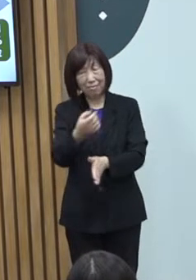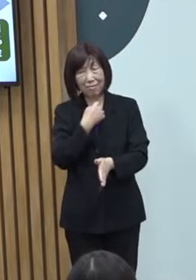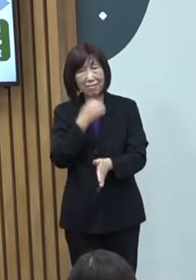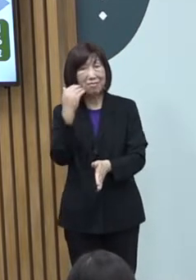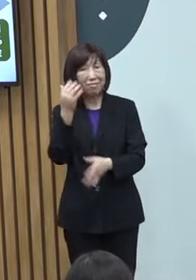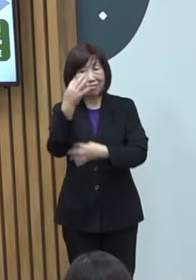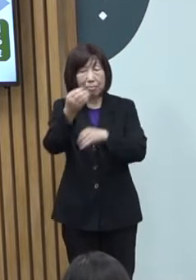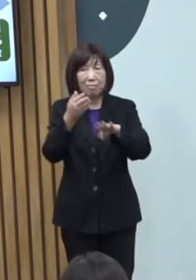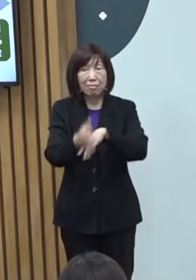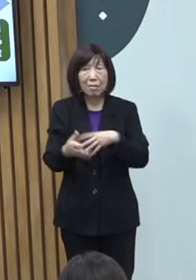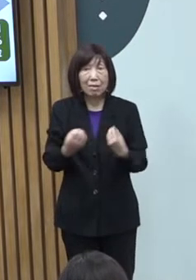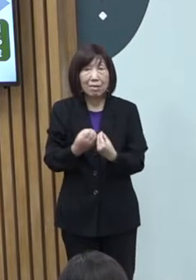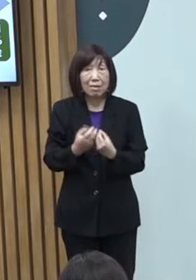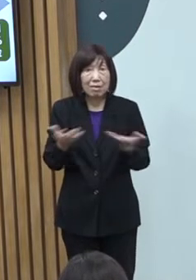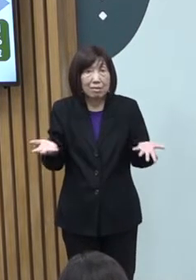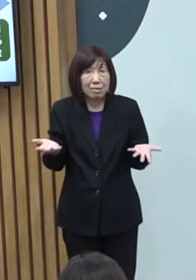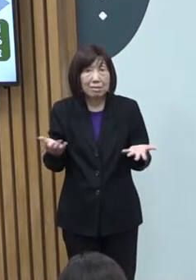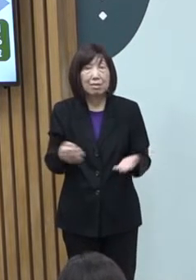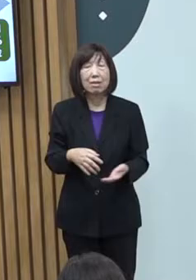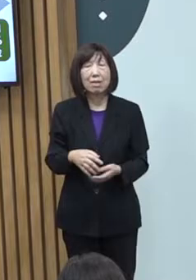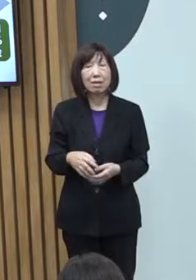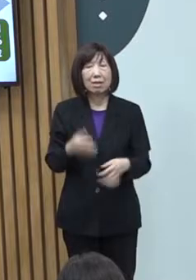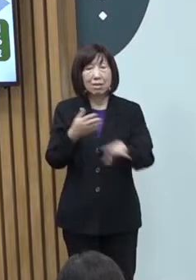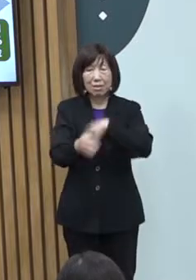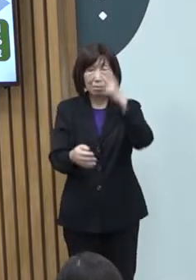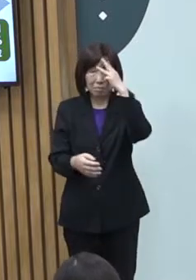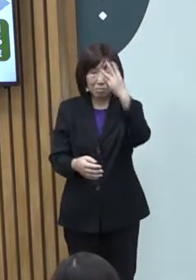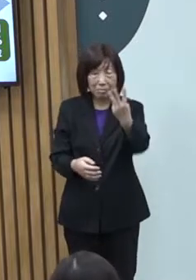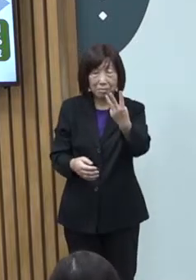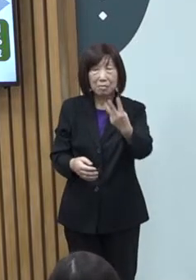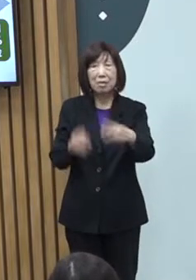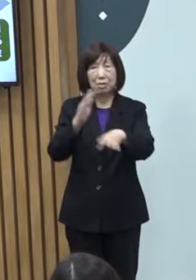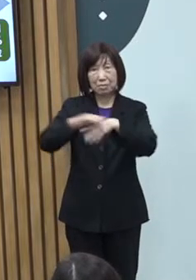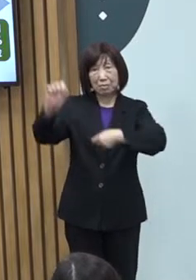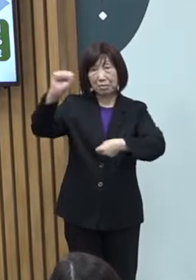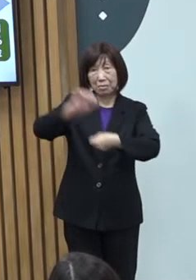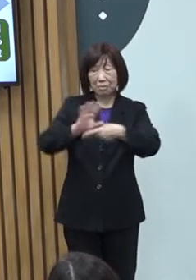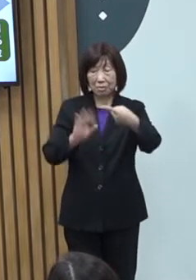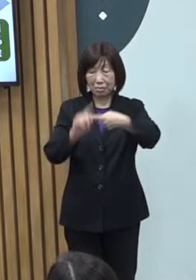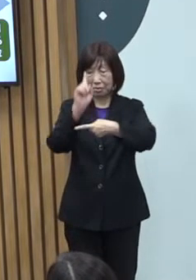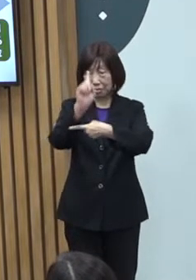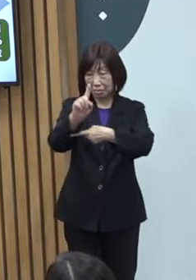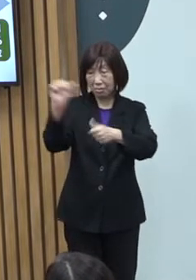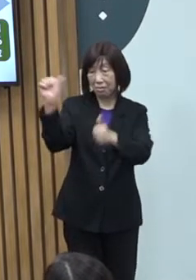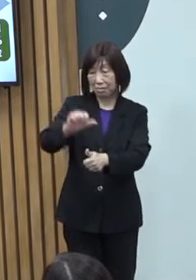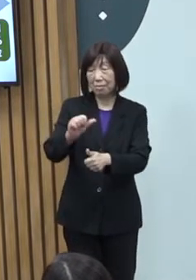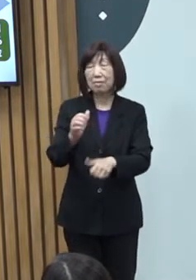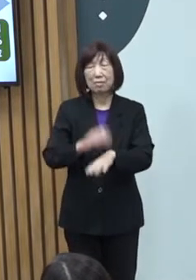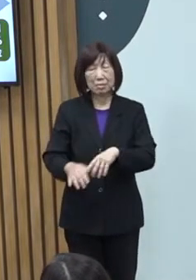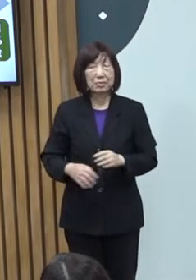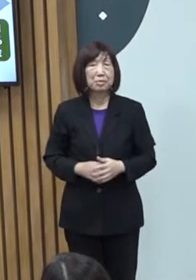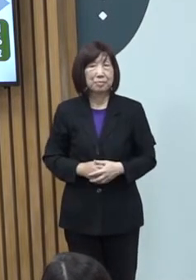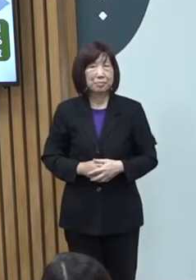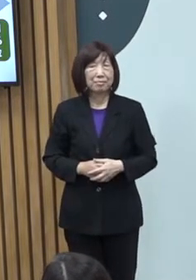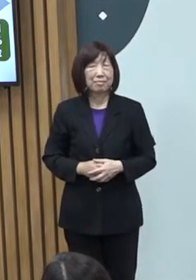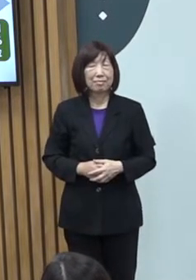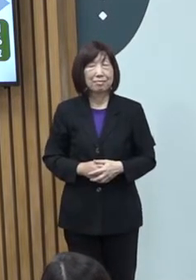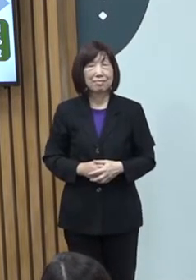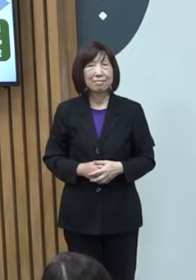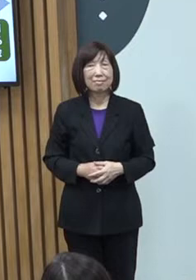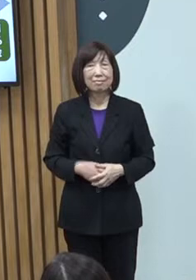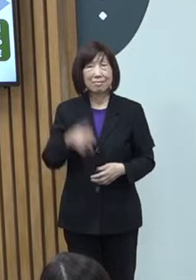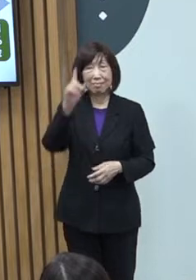预期缴纳的话，那每逾3天呢就会加征1%的滞纳金。换句话说，